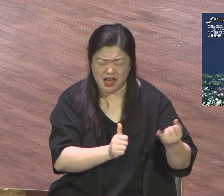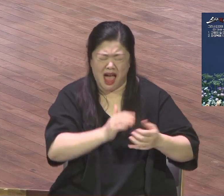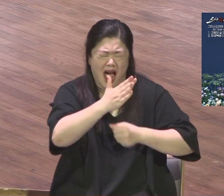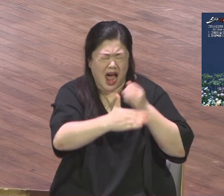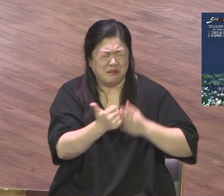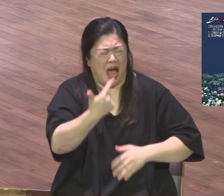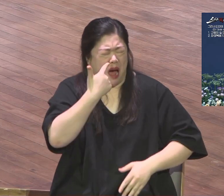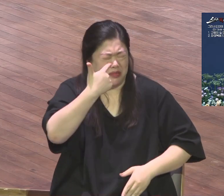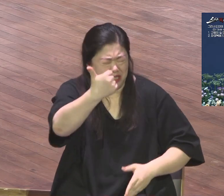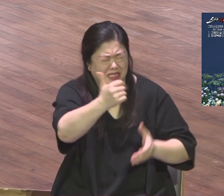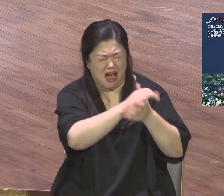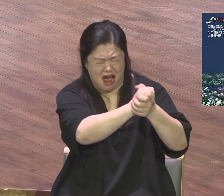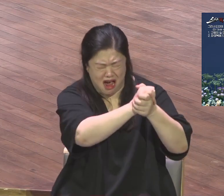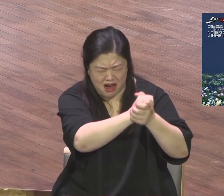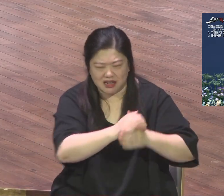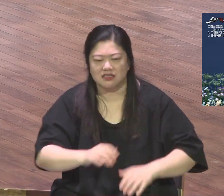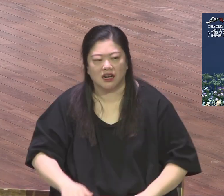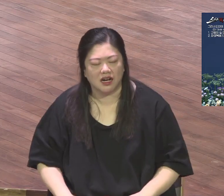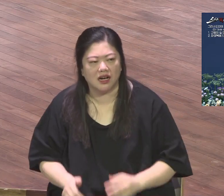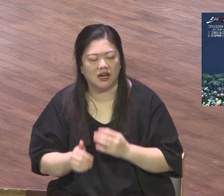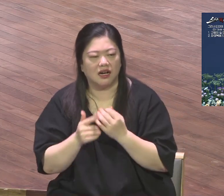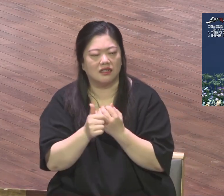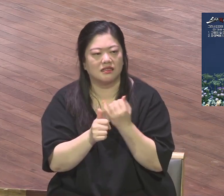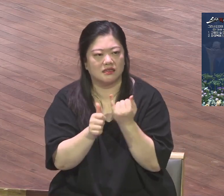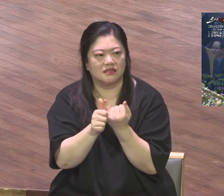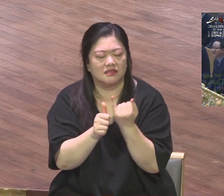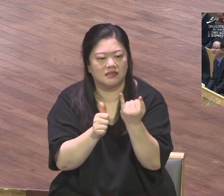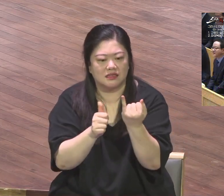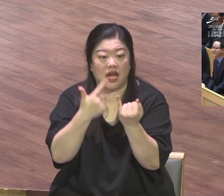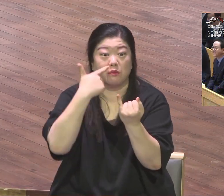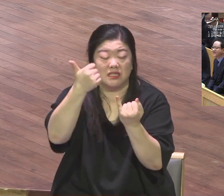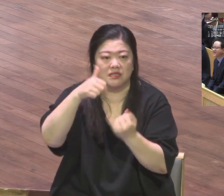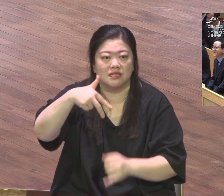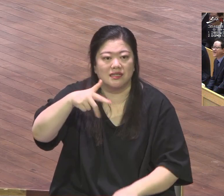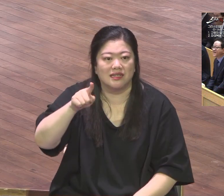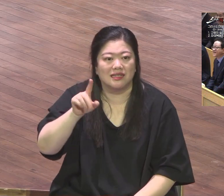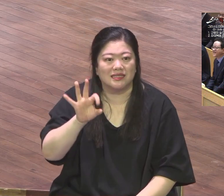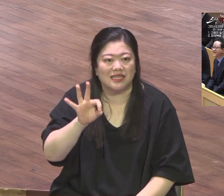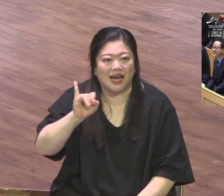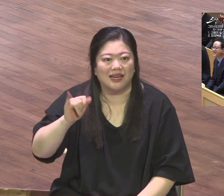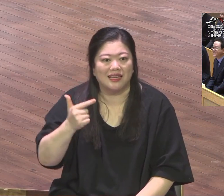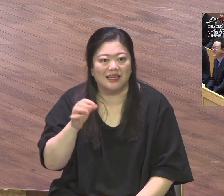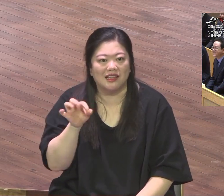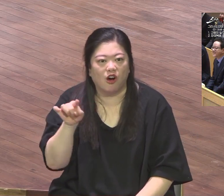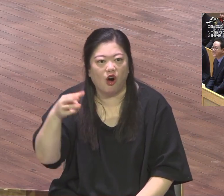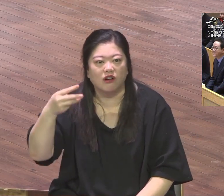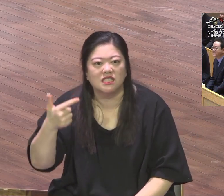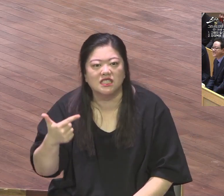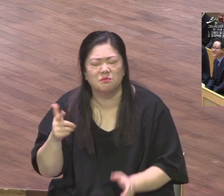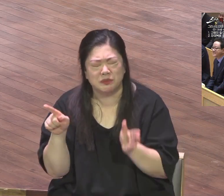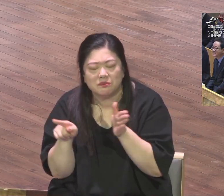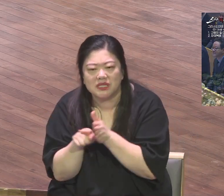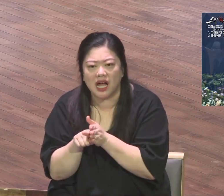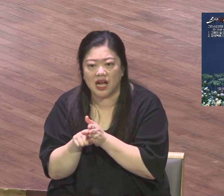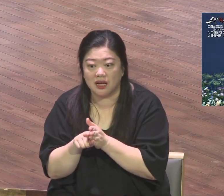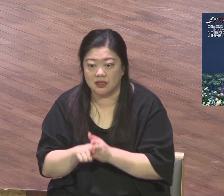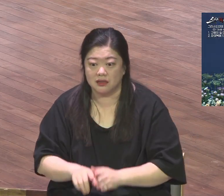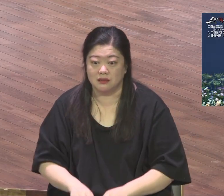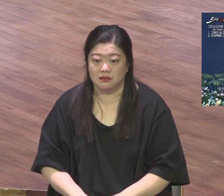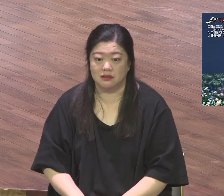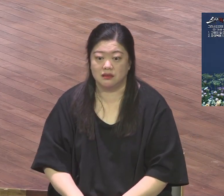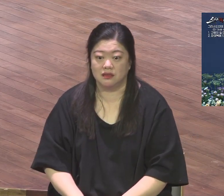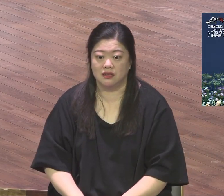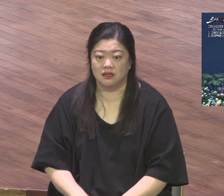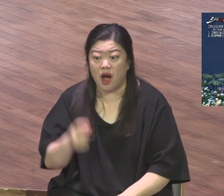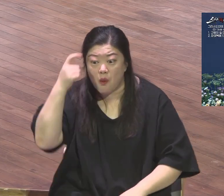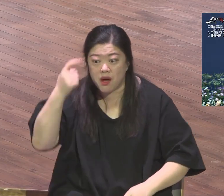그래서 나는 그저 장인 어른만 믿습니다. 자기 마누라가 하나님 아버지 하니까 나는